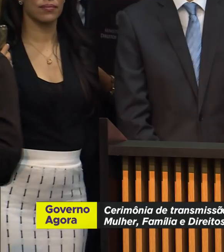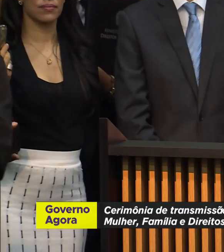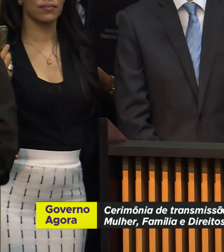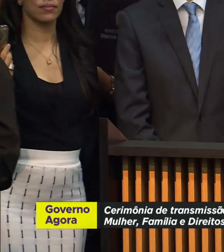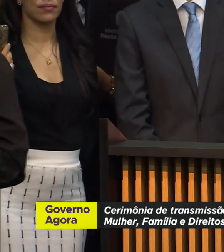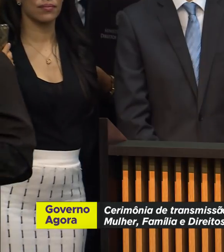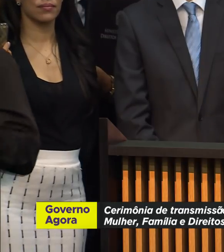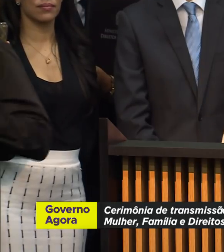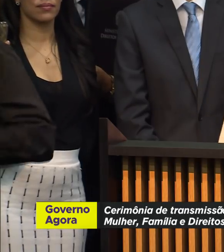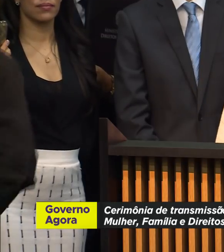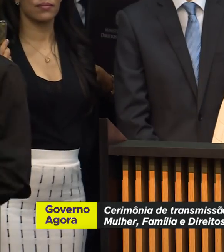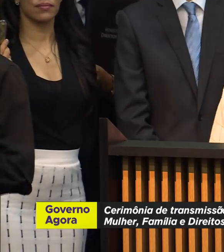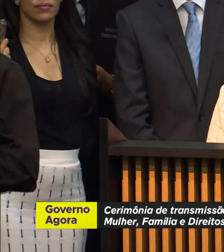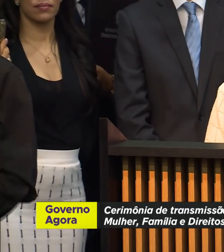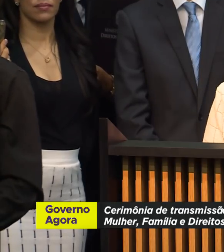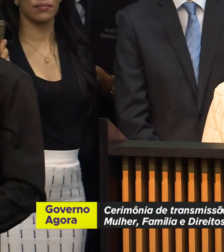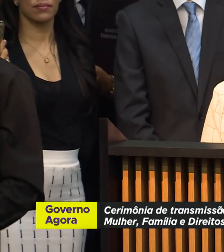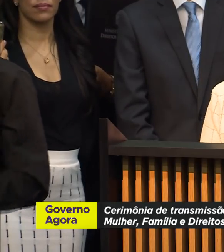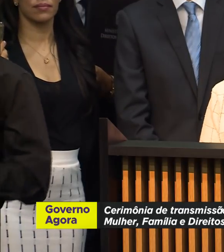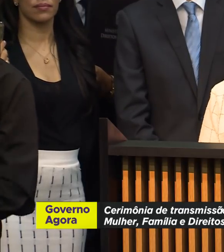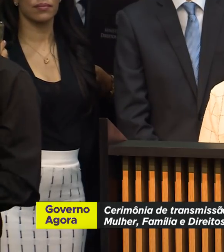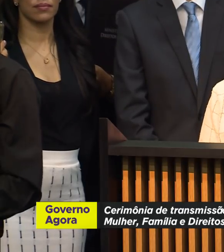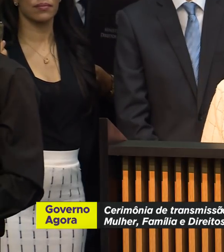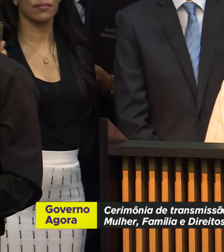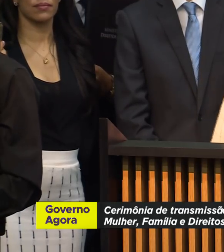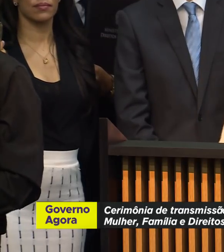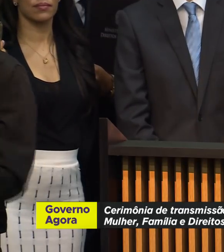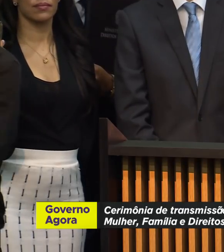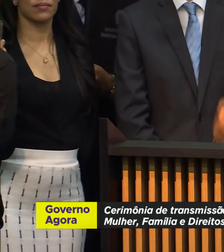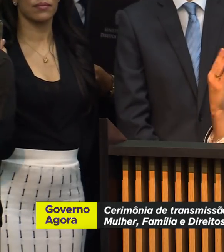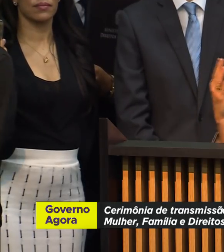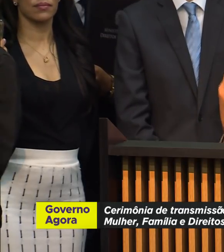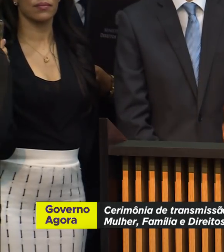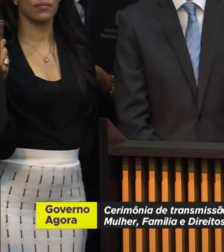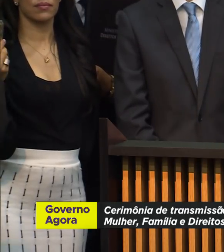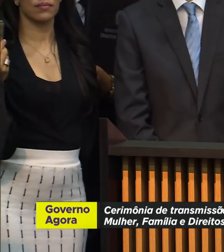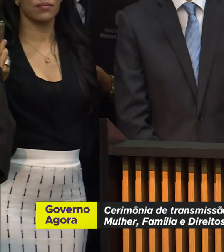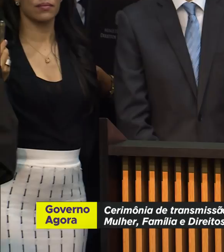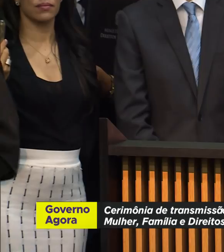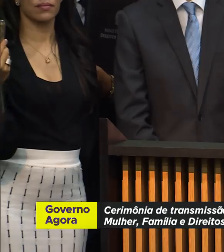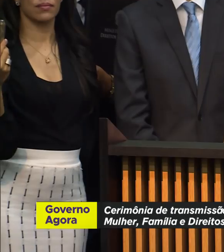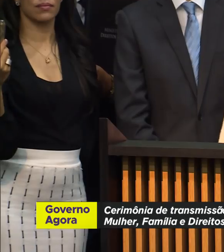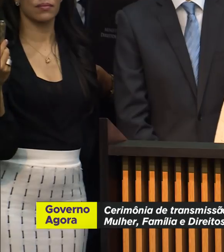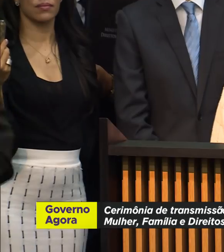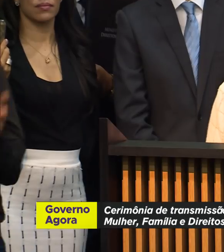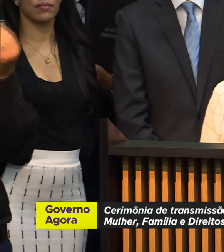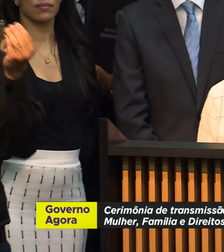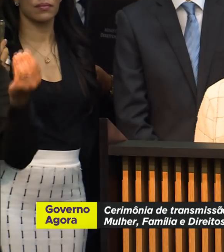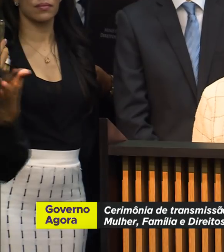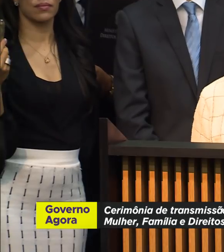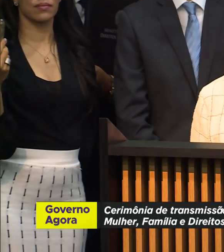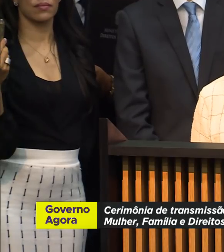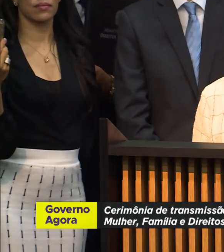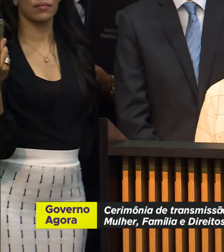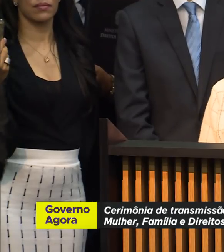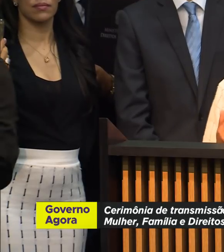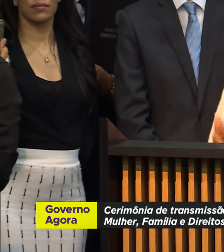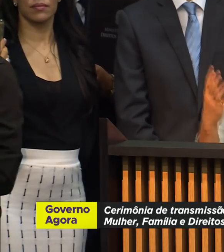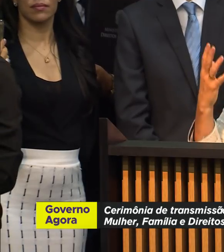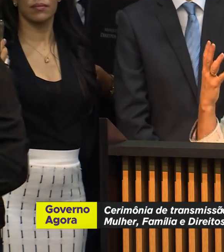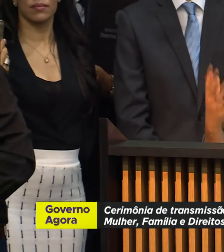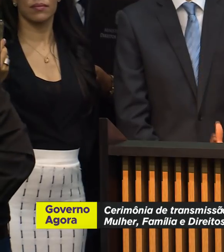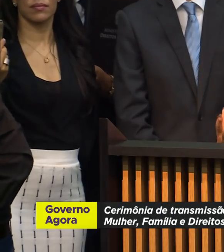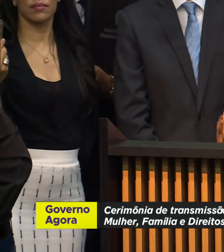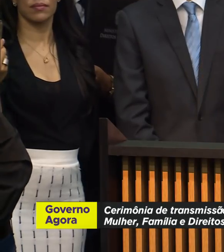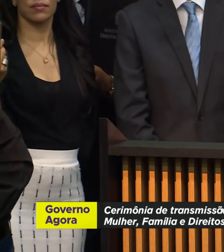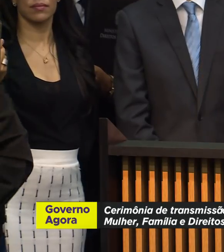Quando nascem gêmeos, as mães são obrigadas a enterrar os dois vivos. Como é que a gente pode admitir em pleno 2018 que uma